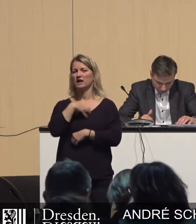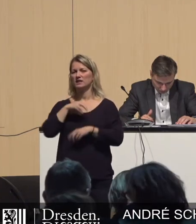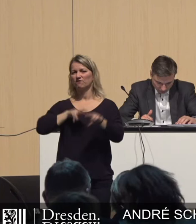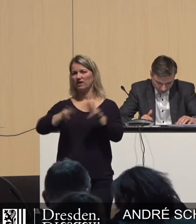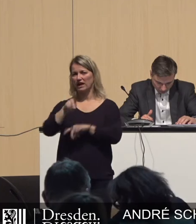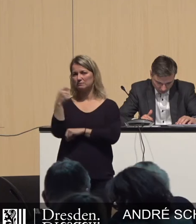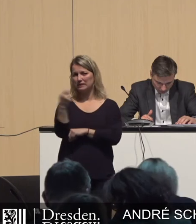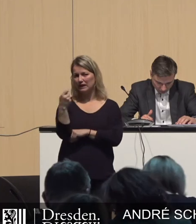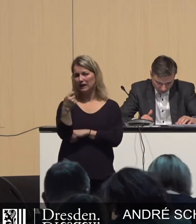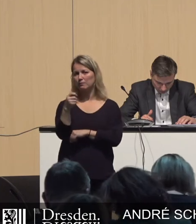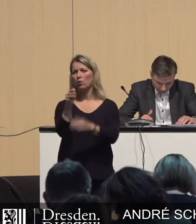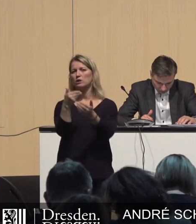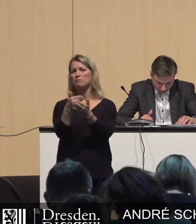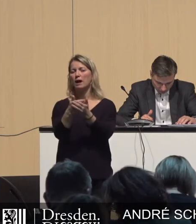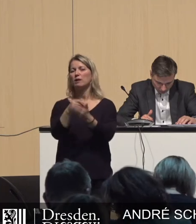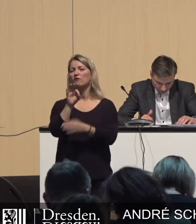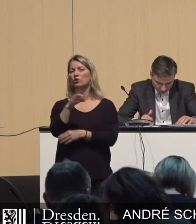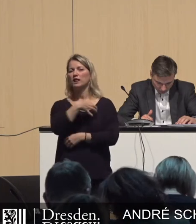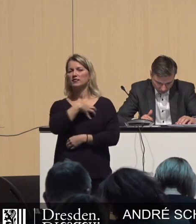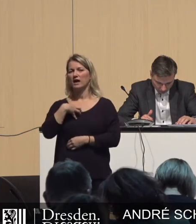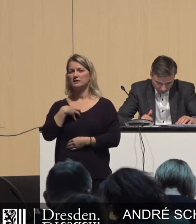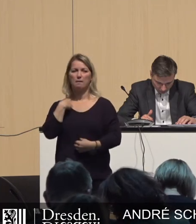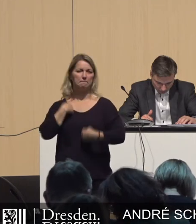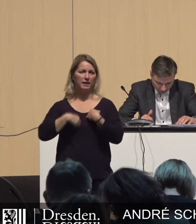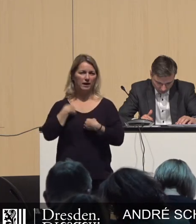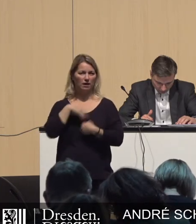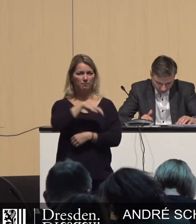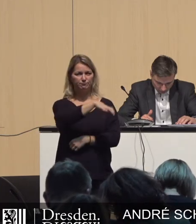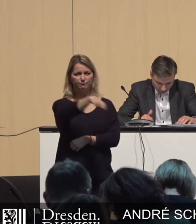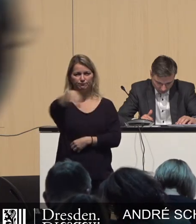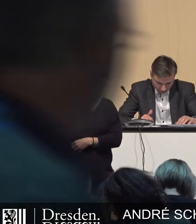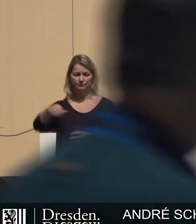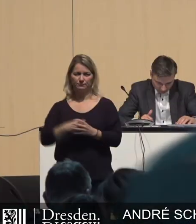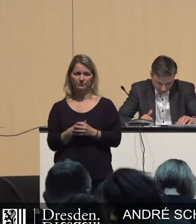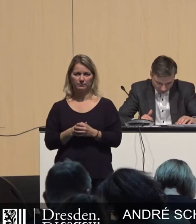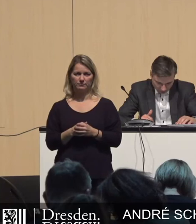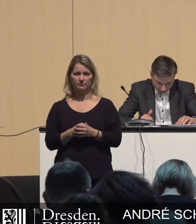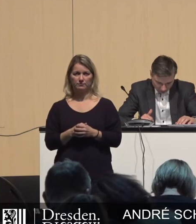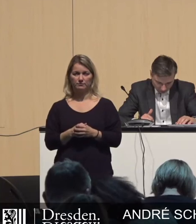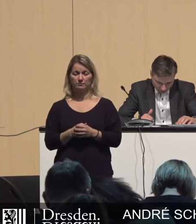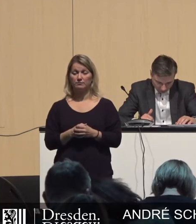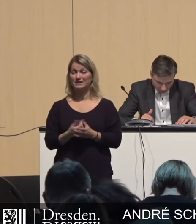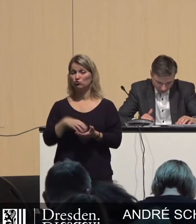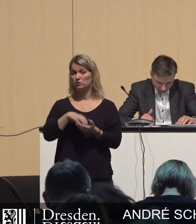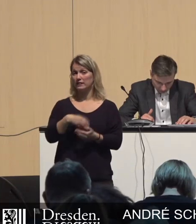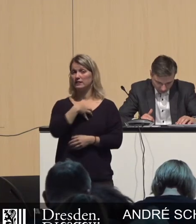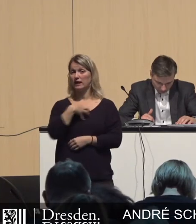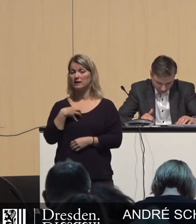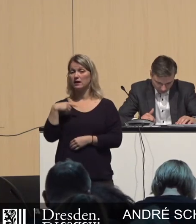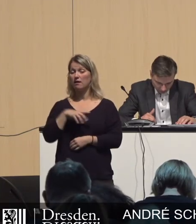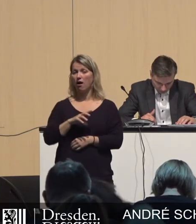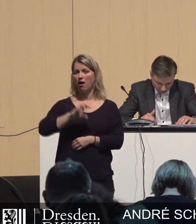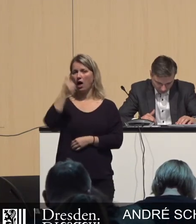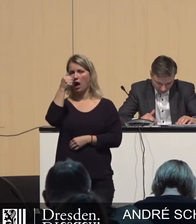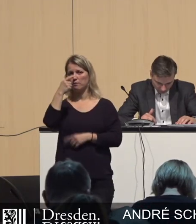oder der Dresdner Bäder. Und als Hauptanteilseignerin hat die Stadt Dresden zudem